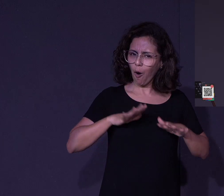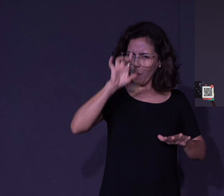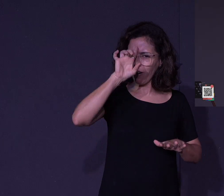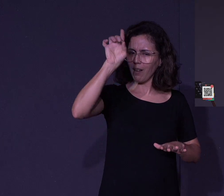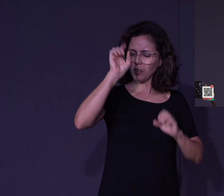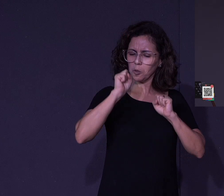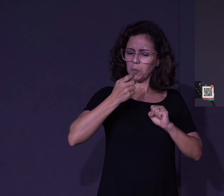para viver.